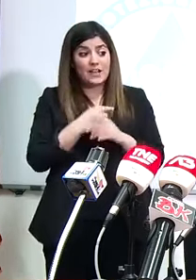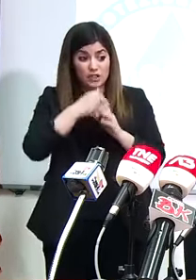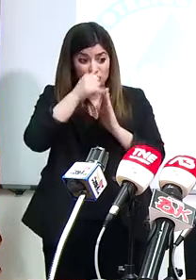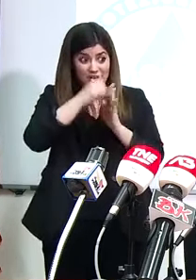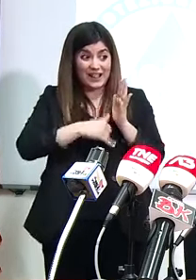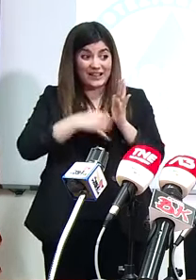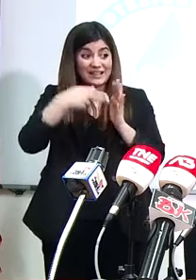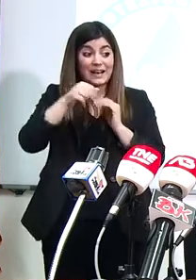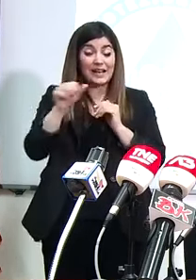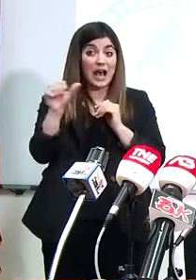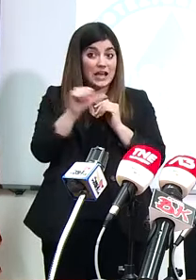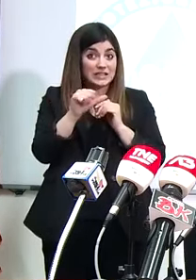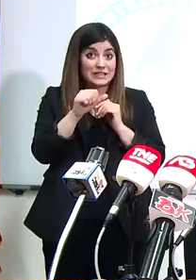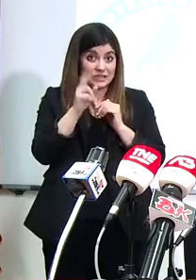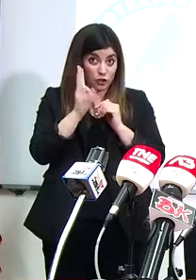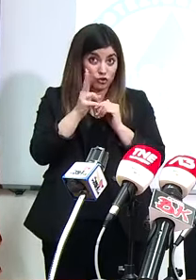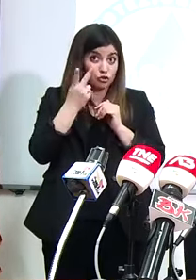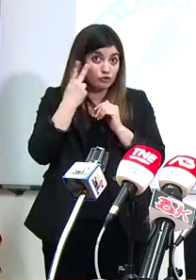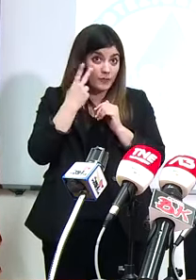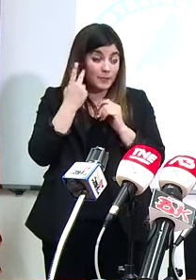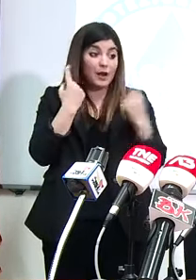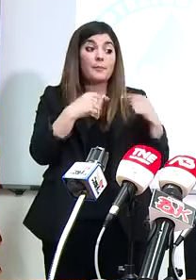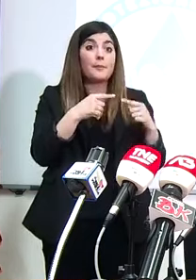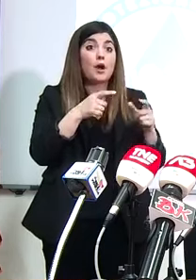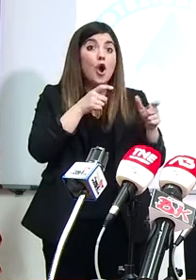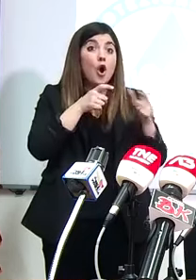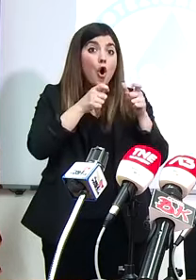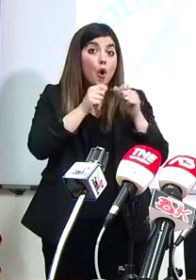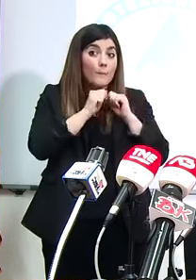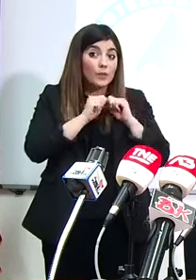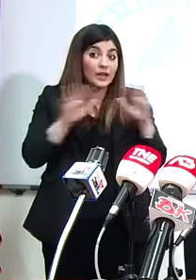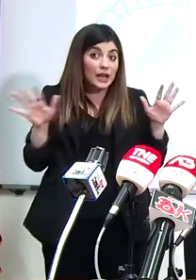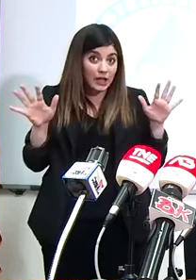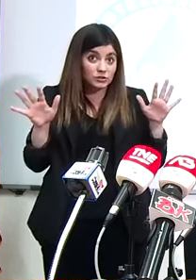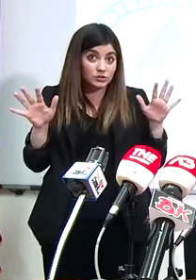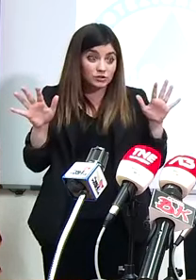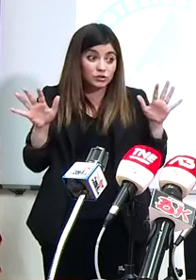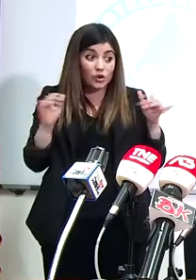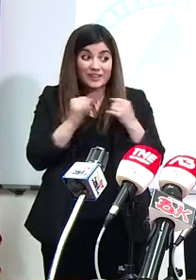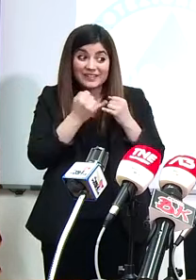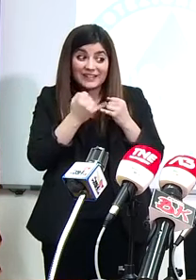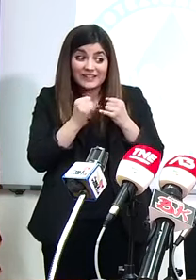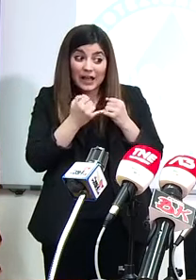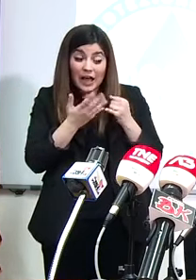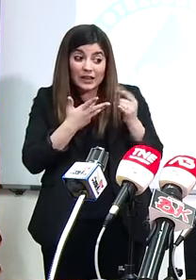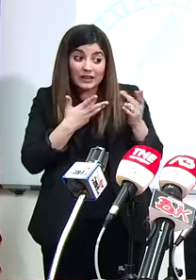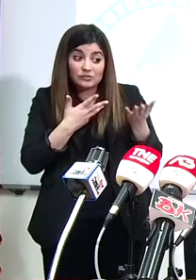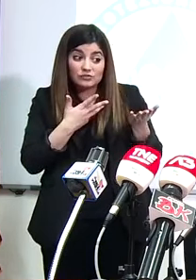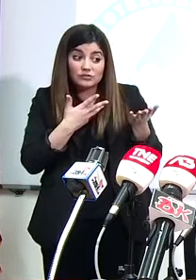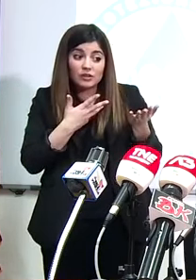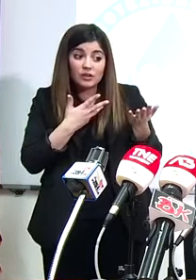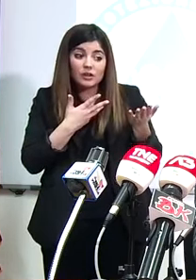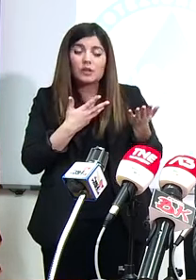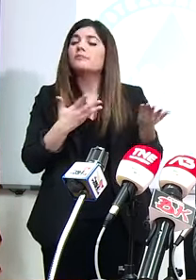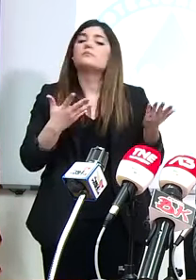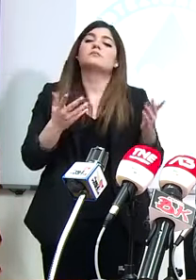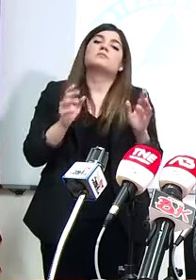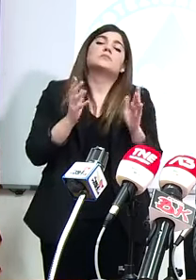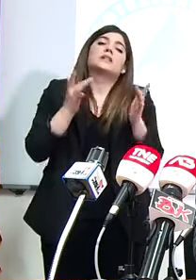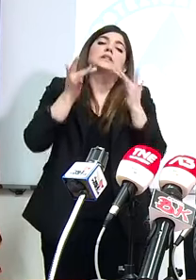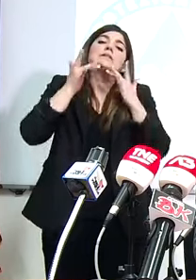12 febbraio era una comunicazione dettagliamo meglio non poteva ho